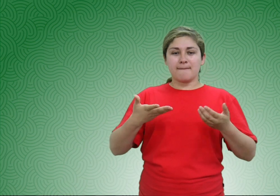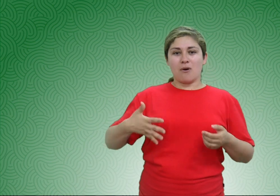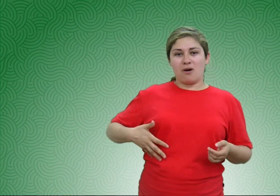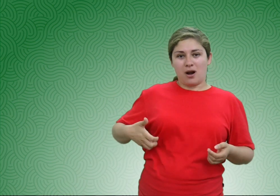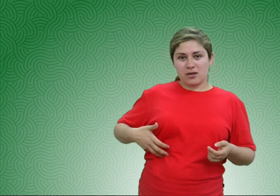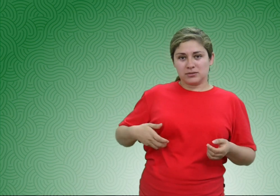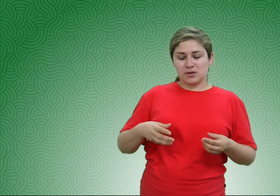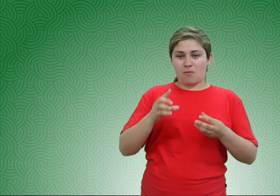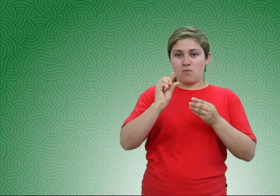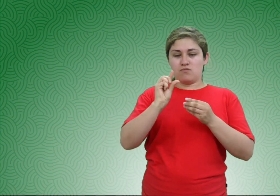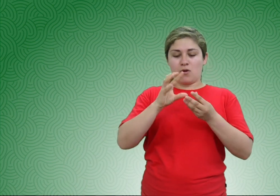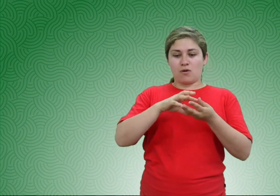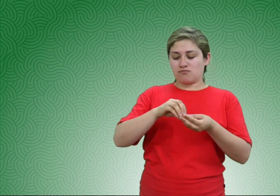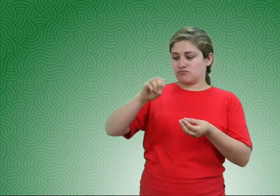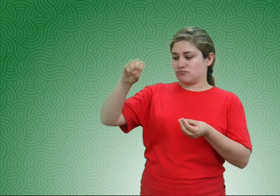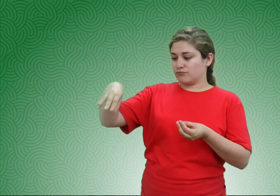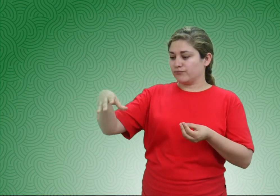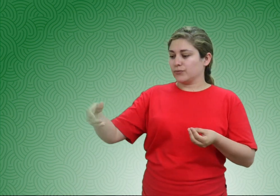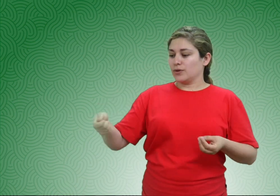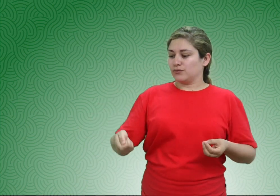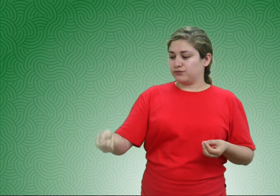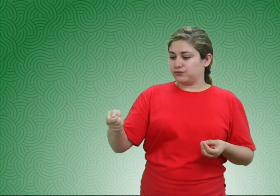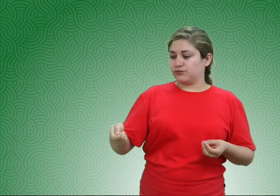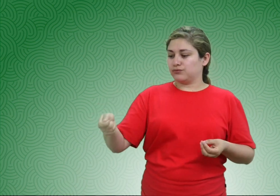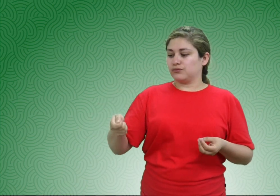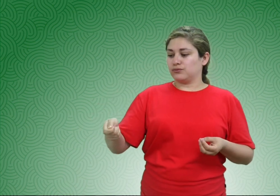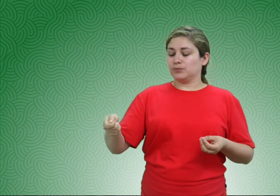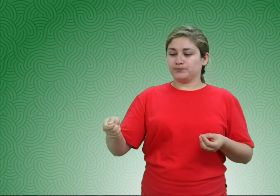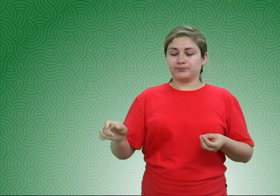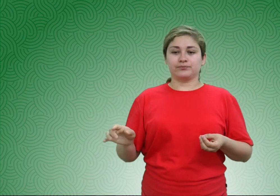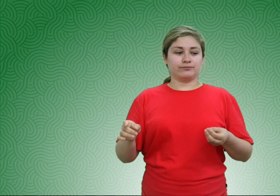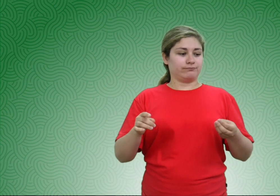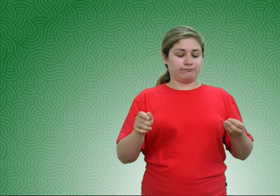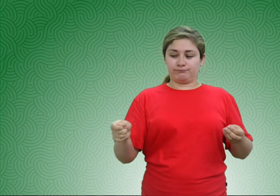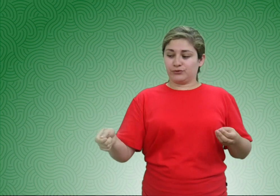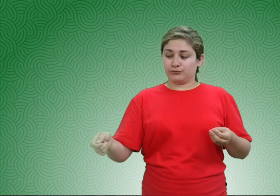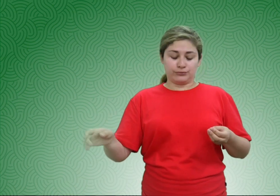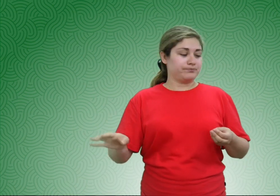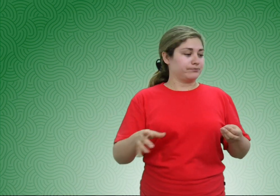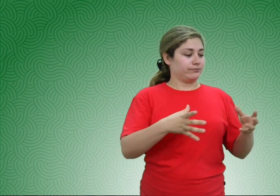En una sartén vamos a introducir unos 300 gramos de grasa y dejamos de derretir.